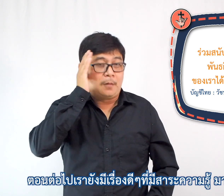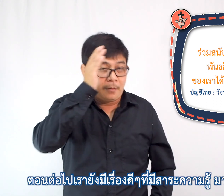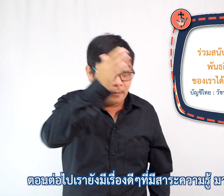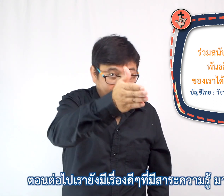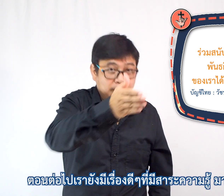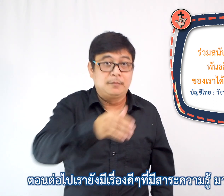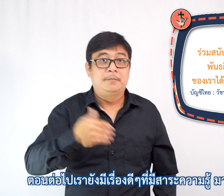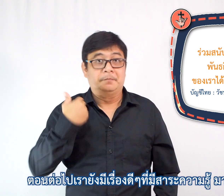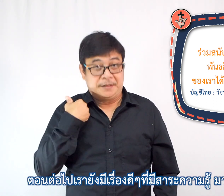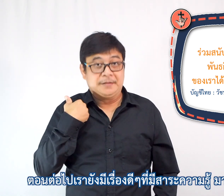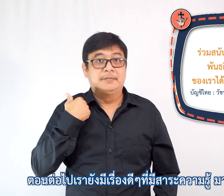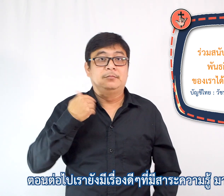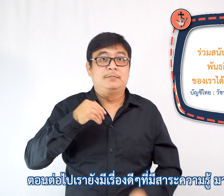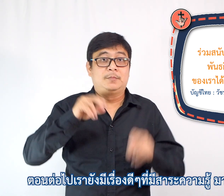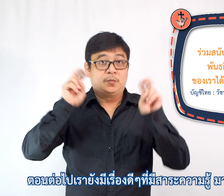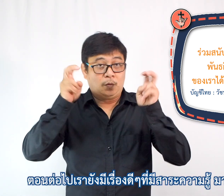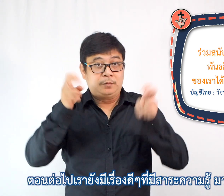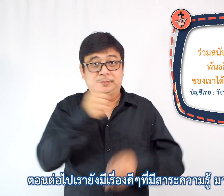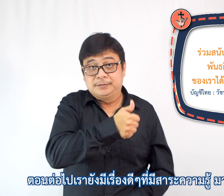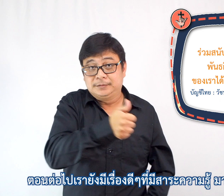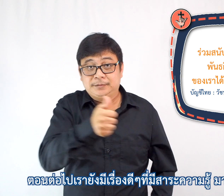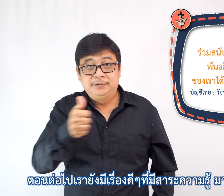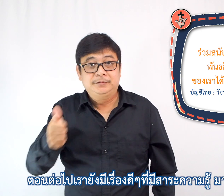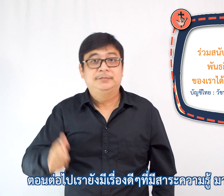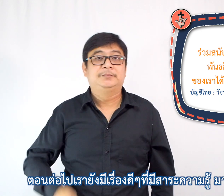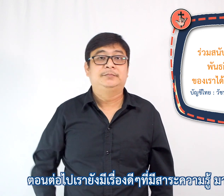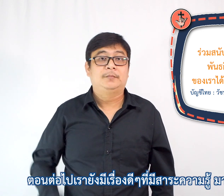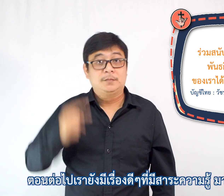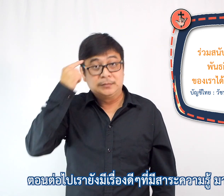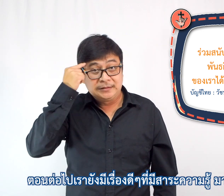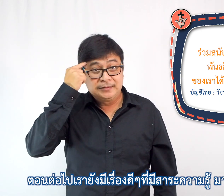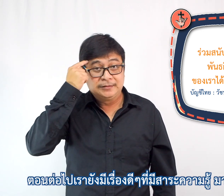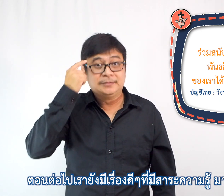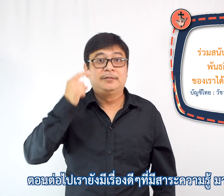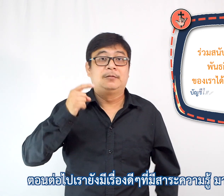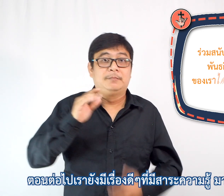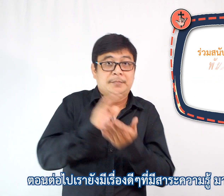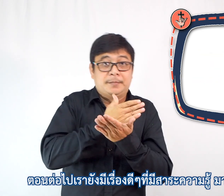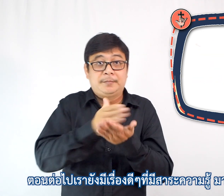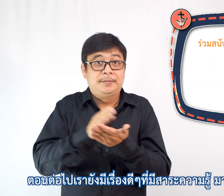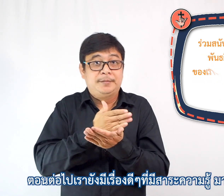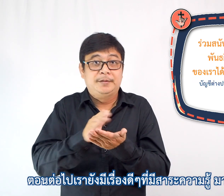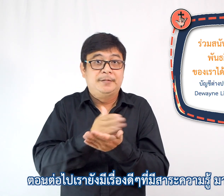ตอนต่อไปเรายังมีเรื่องดีๆที่มีสาระความรู้มาแบ่งปันกันอีกมากมาย